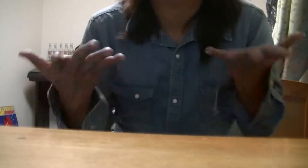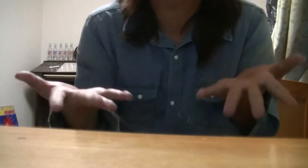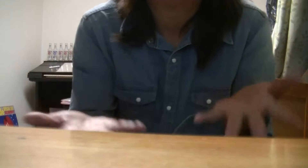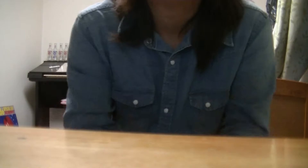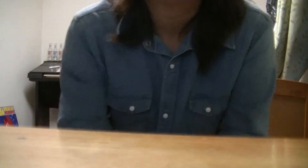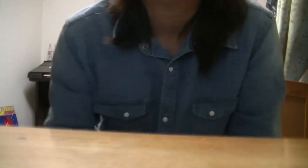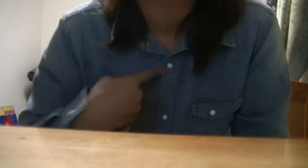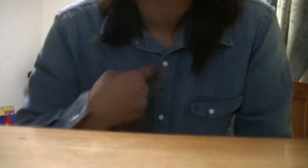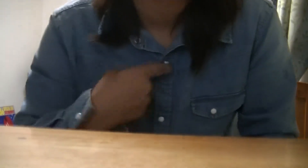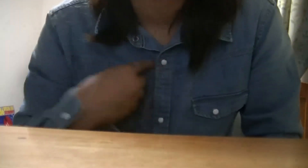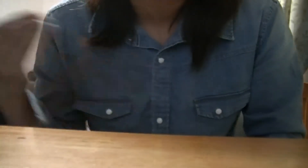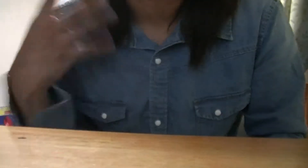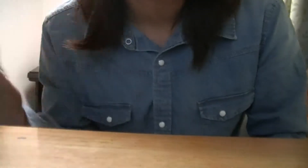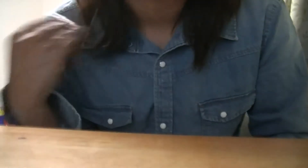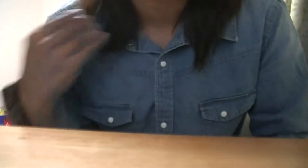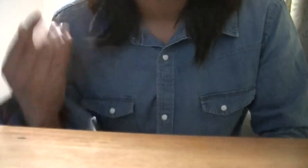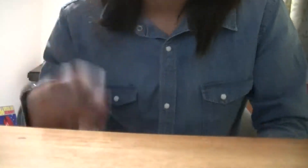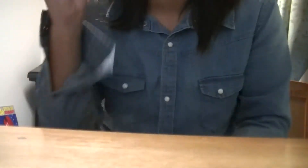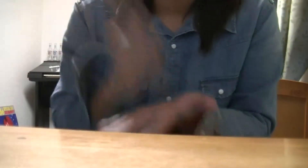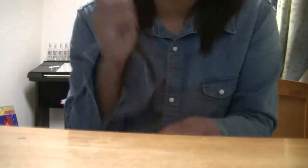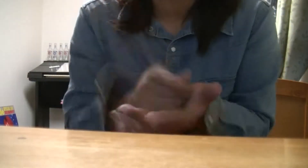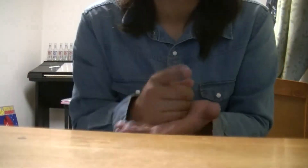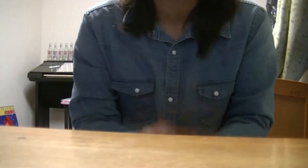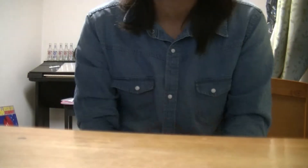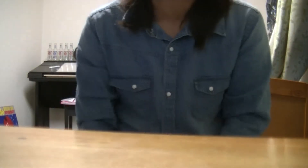問いかけることだけ。それでいいじゃない。